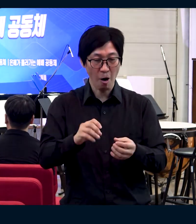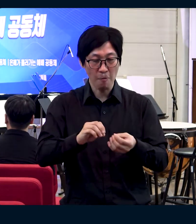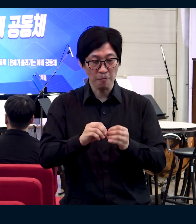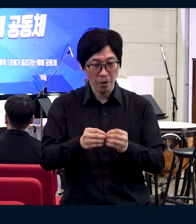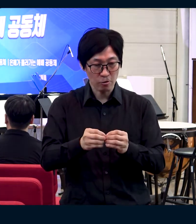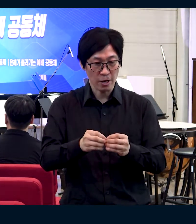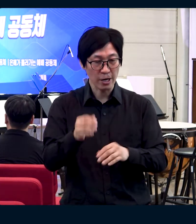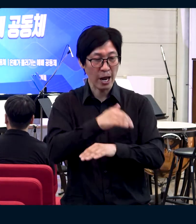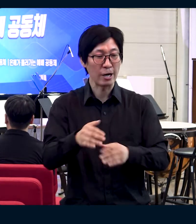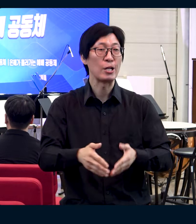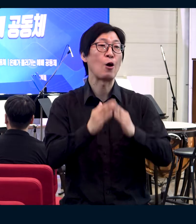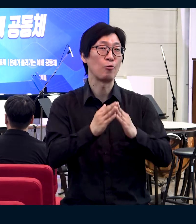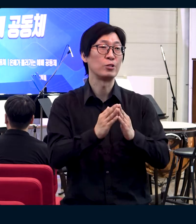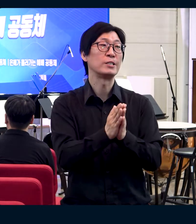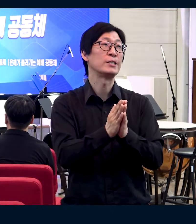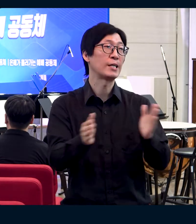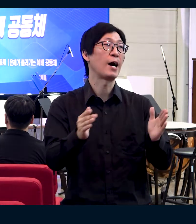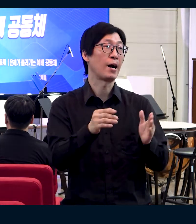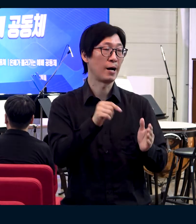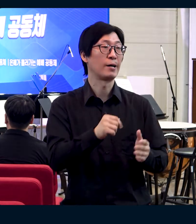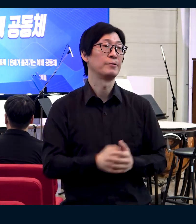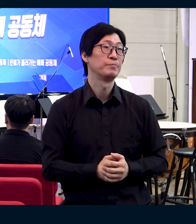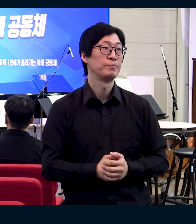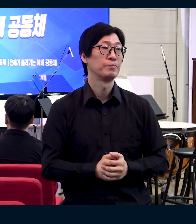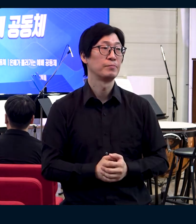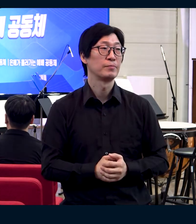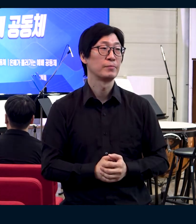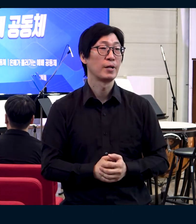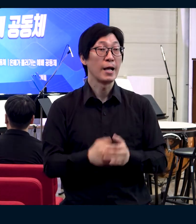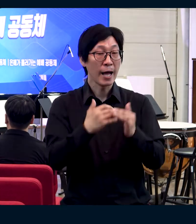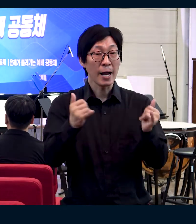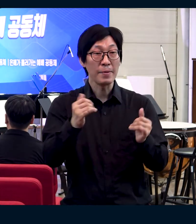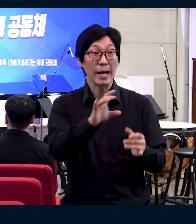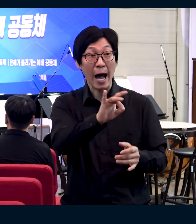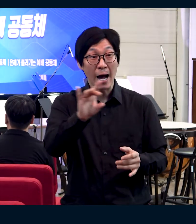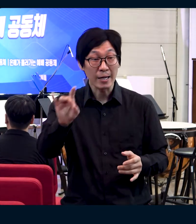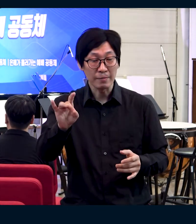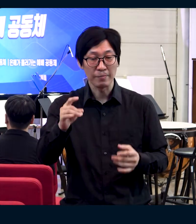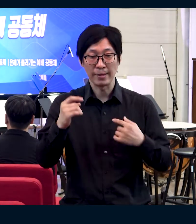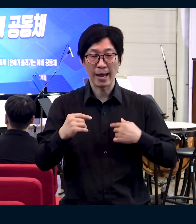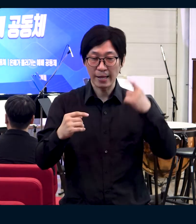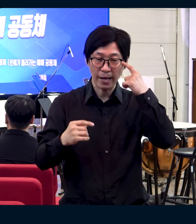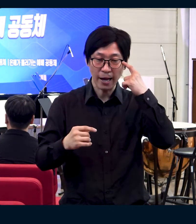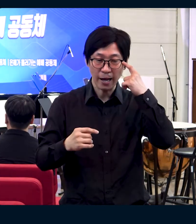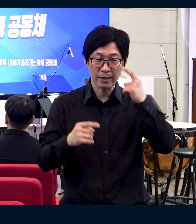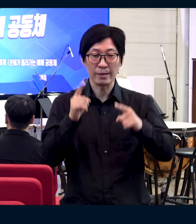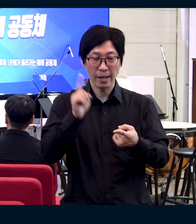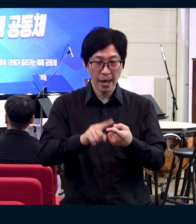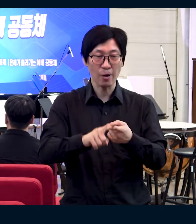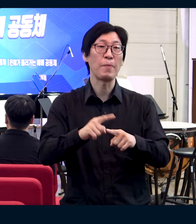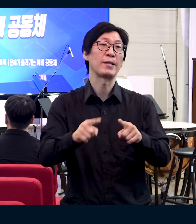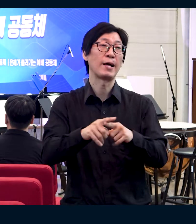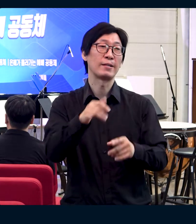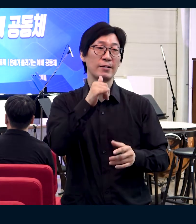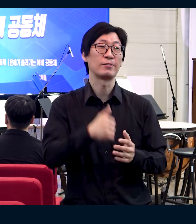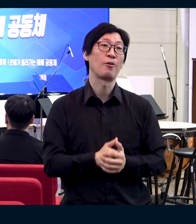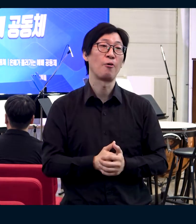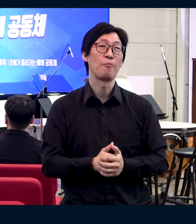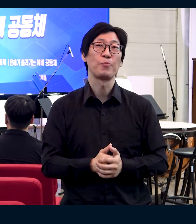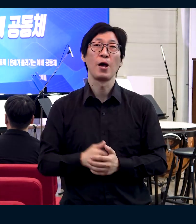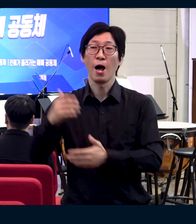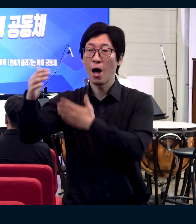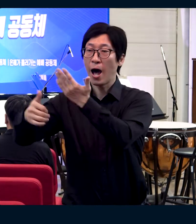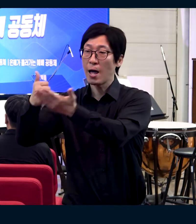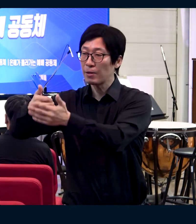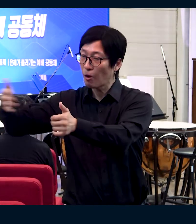시작한 출발점이었다. 사람들은 종종 자기 생각으로 모든 걸 판단합니다. 그러면 심지어